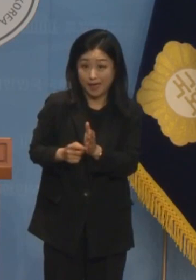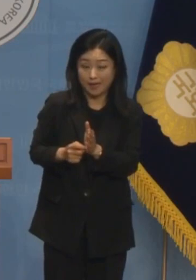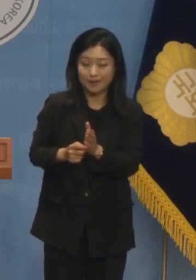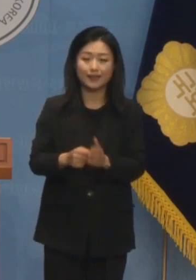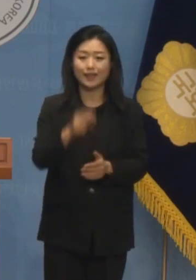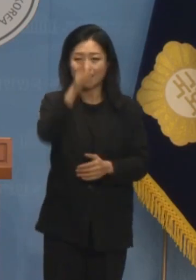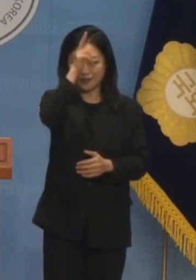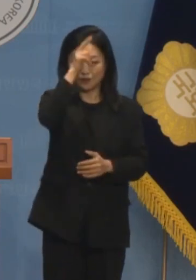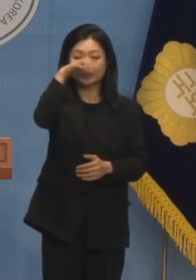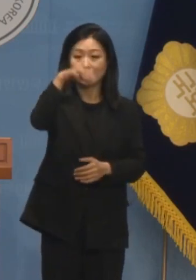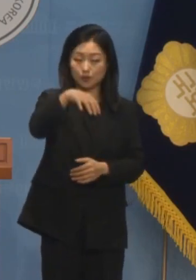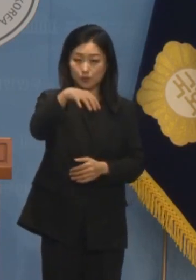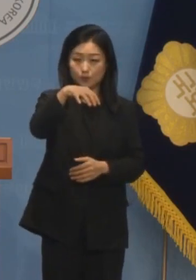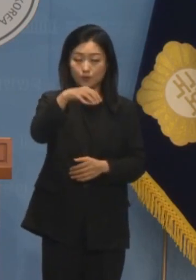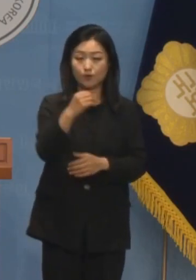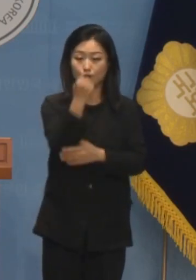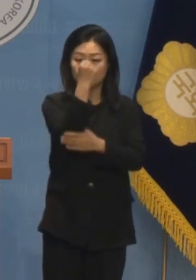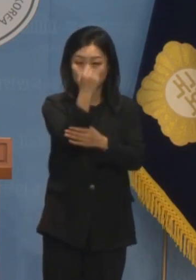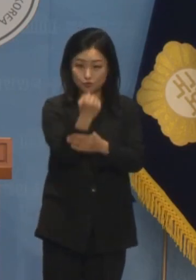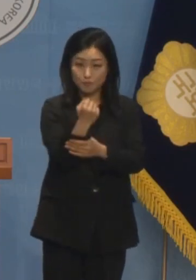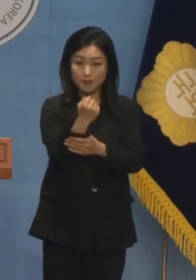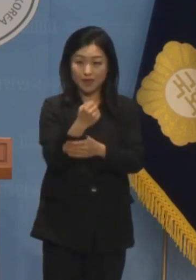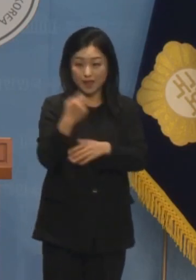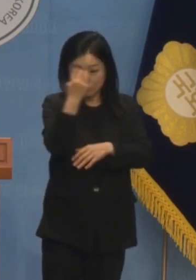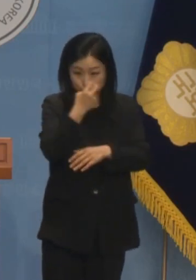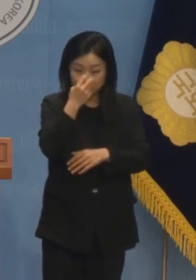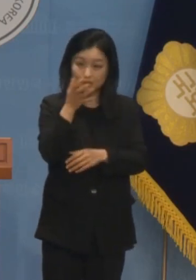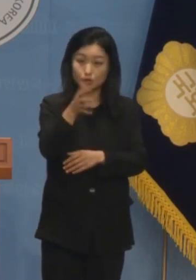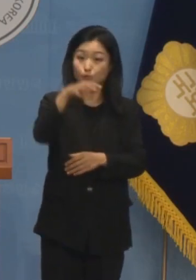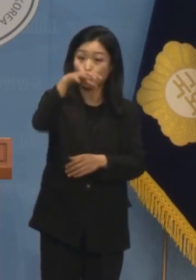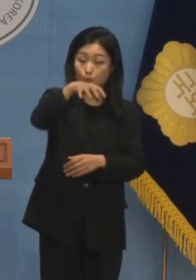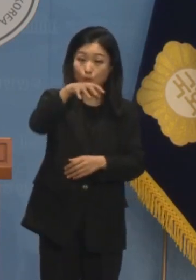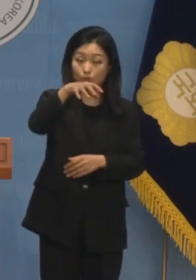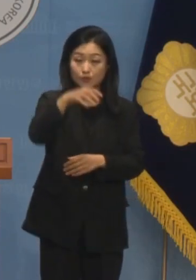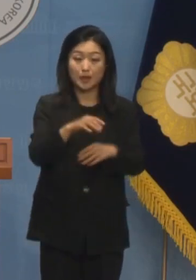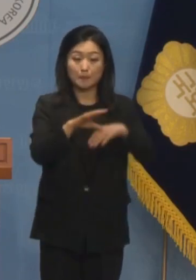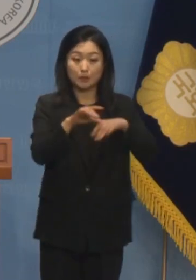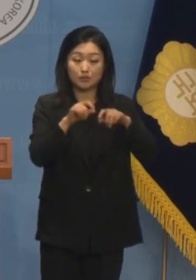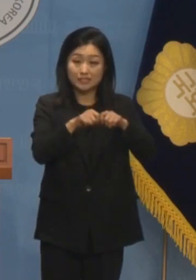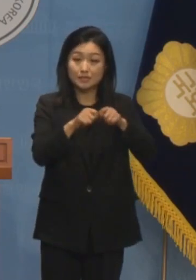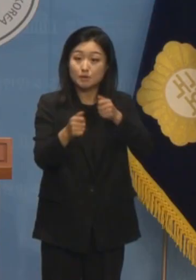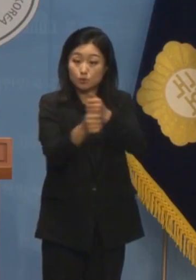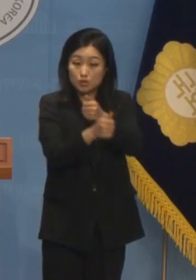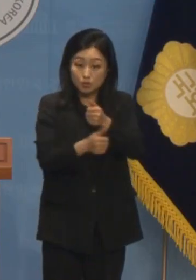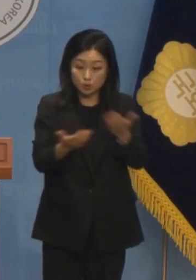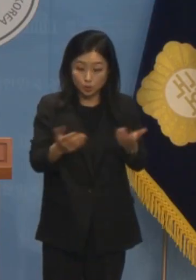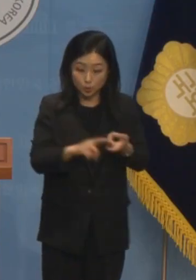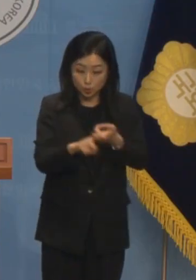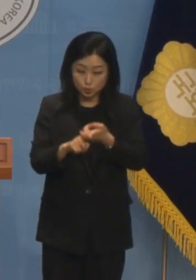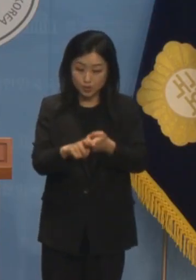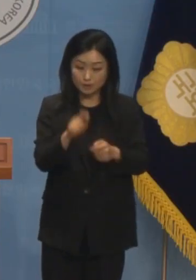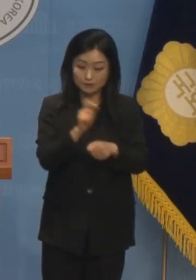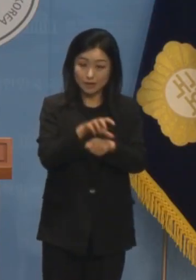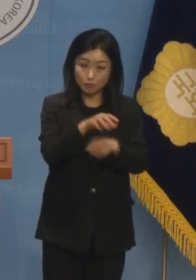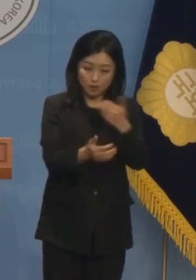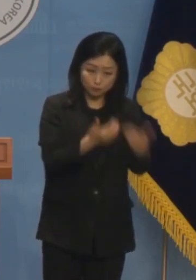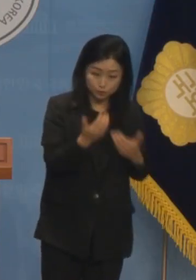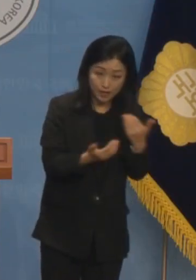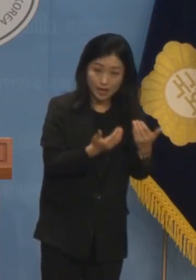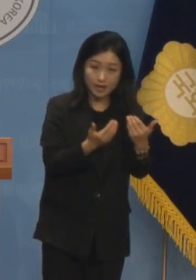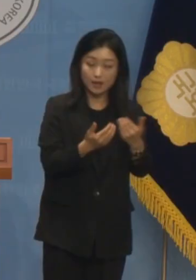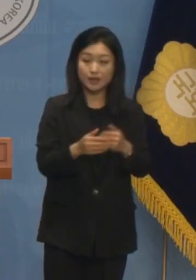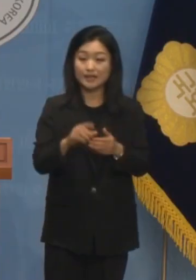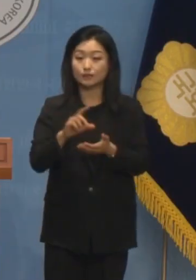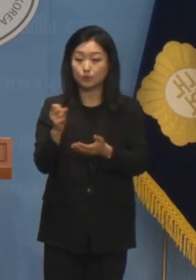서울경찰청 반부패 공공범죄수사대가 오늘 오전 방송통신심의위원회 노동조합 사무실, 지상파